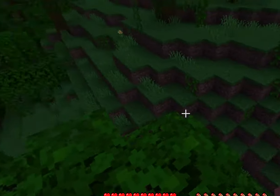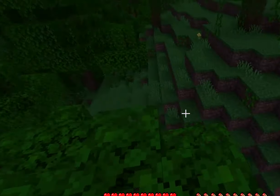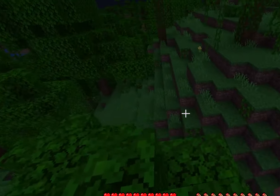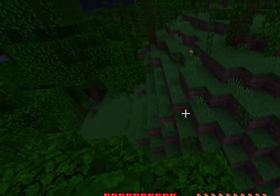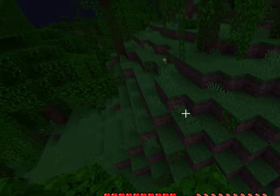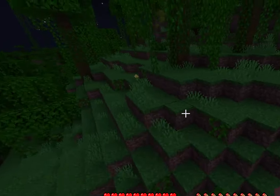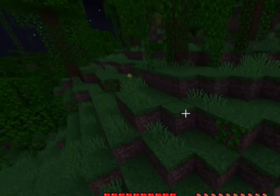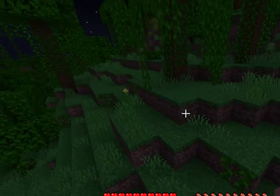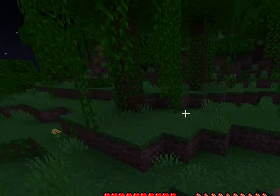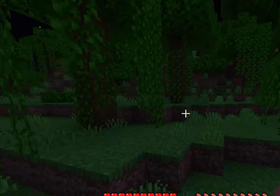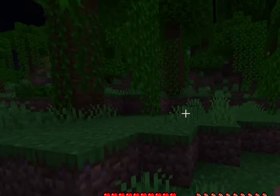死にたいです。死にそうだ。